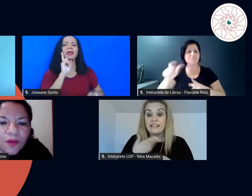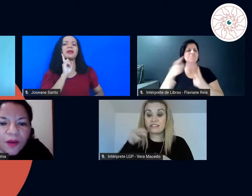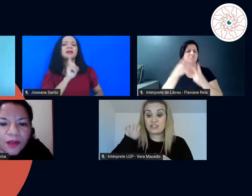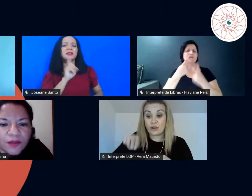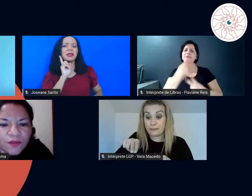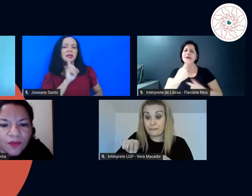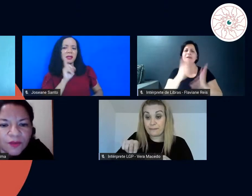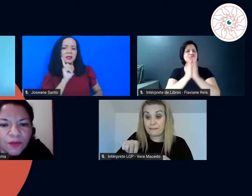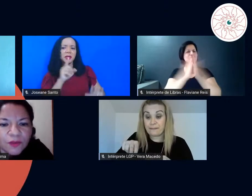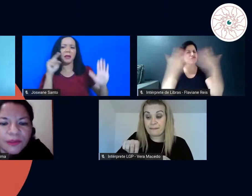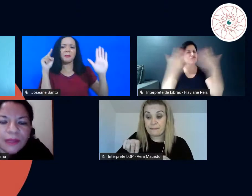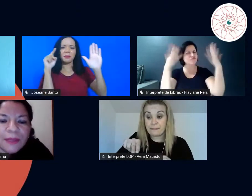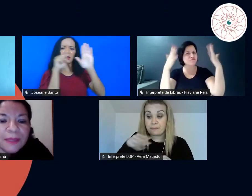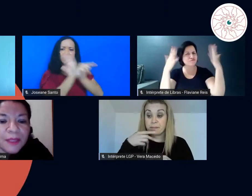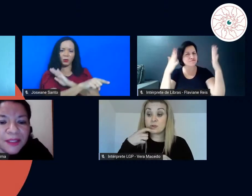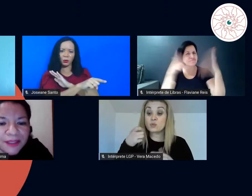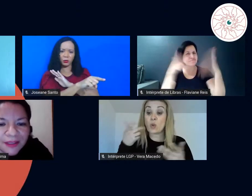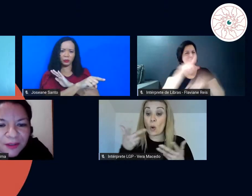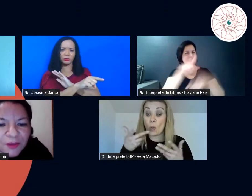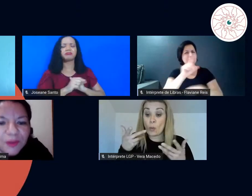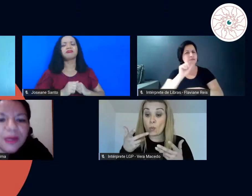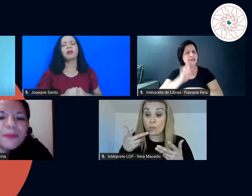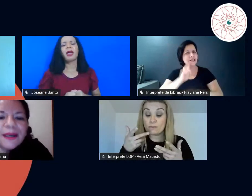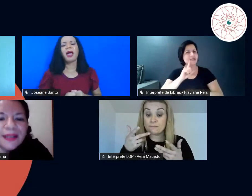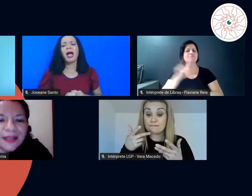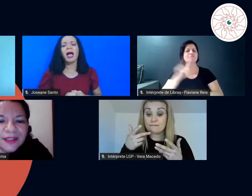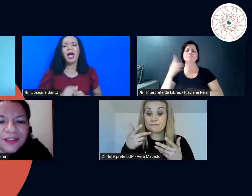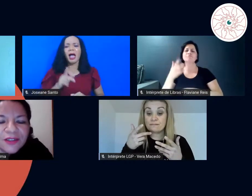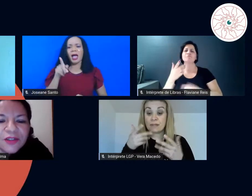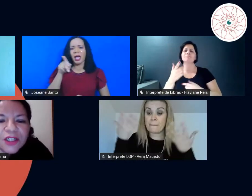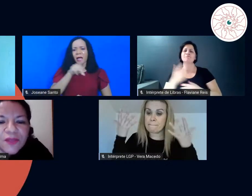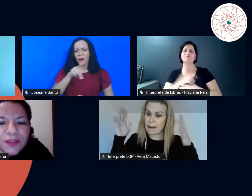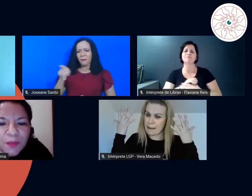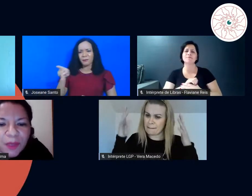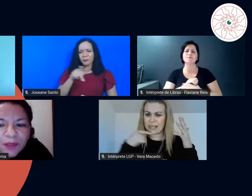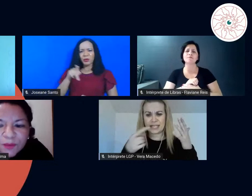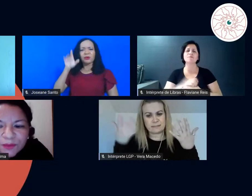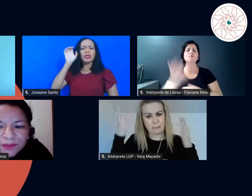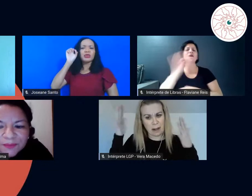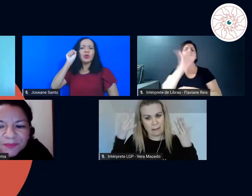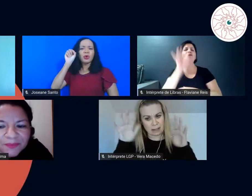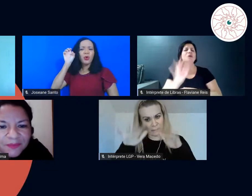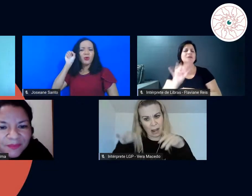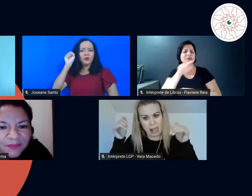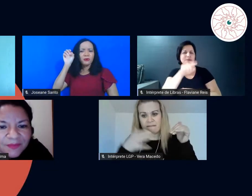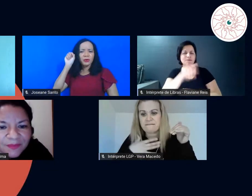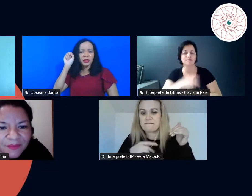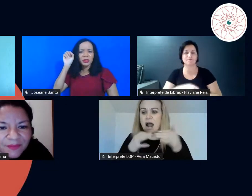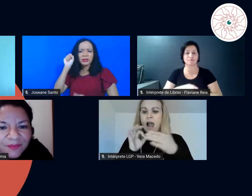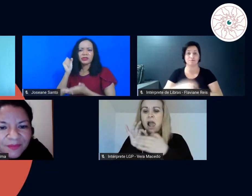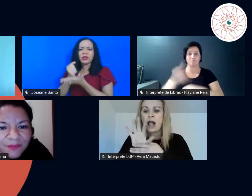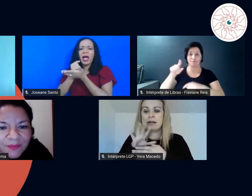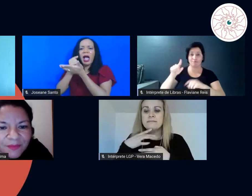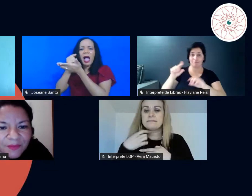Edson, Edson Flávio tá parabenizando a palestra e gostaria de fazer uma pergunta.